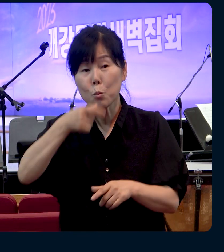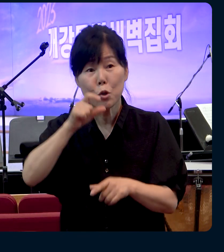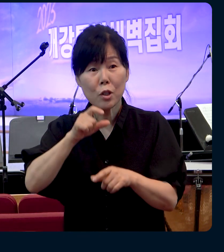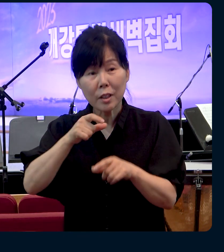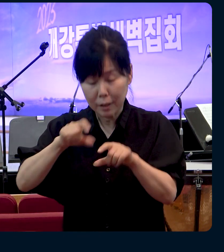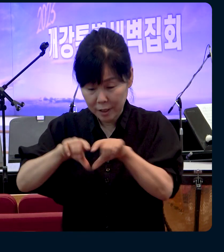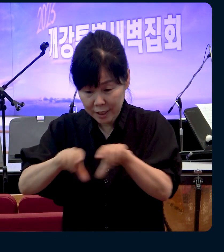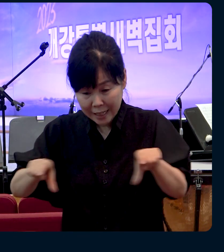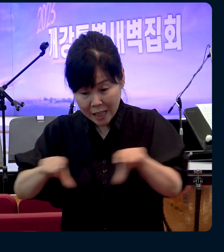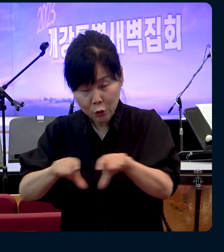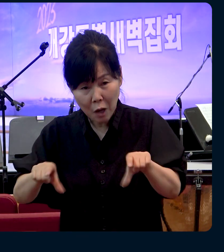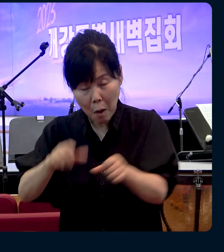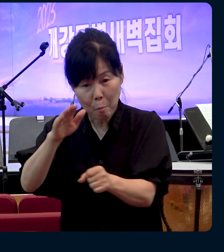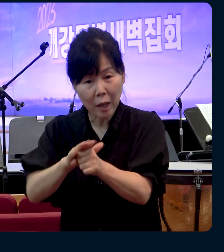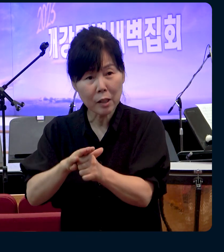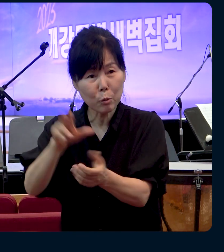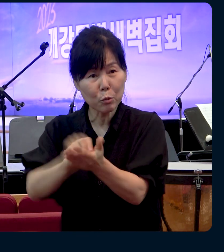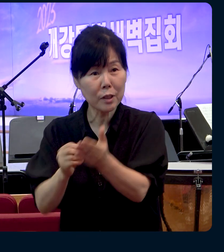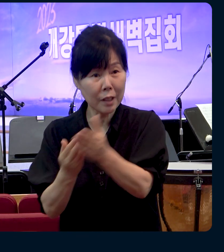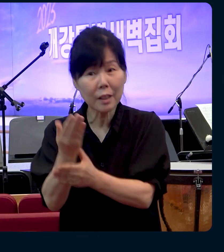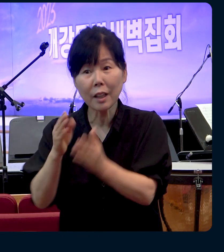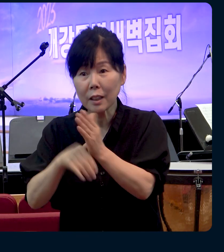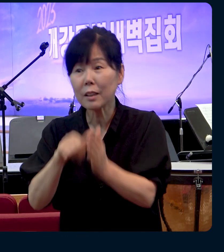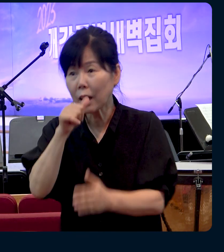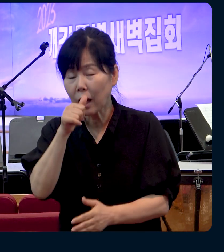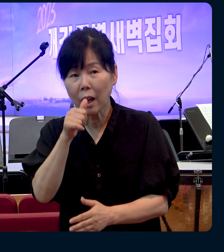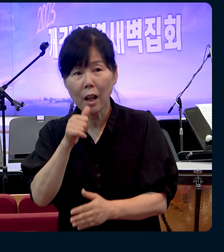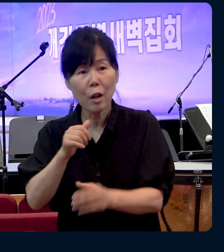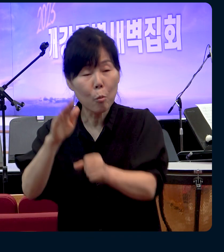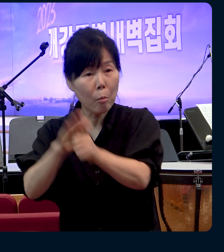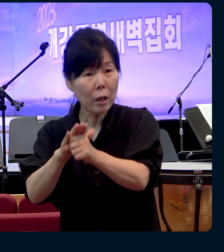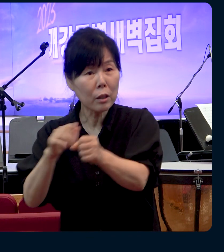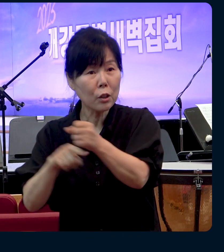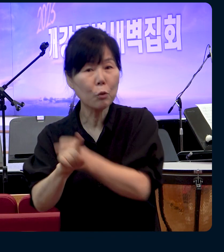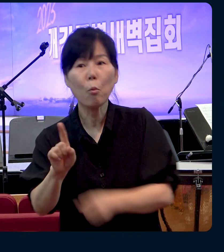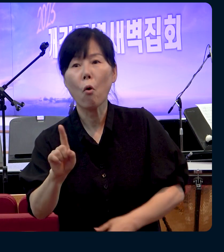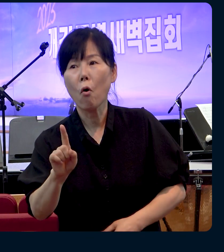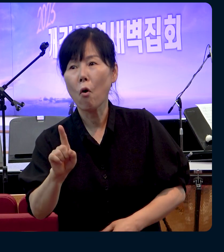하수관이 막혀가지고 문제가 될 때가 있어요. 그 왜 막히느냐?